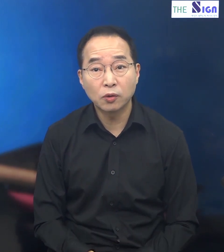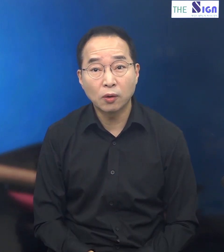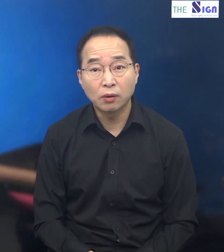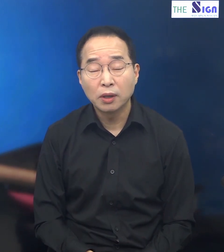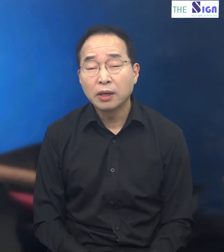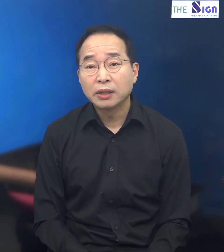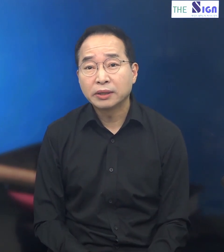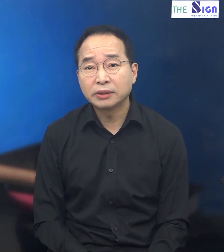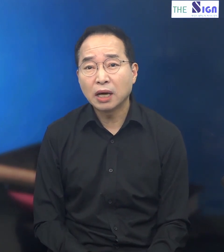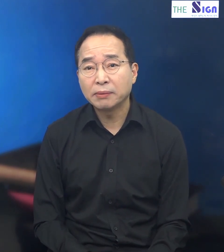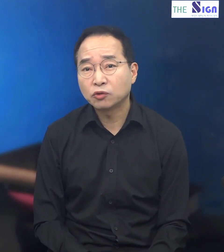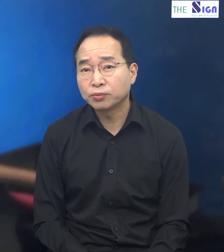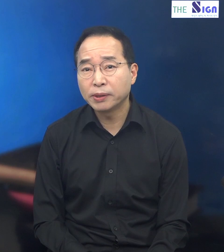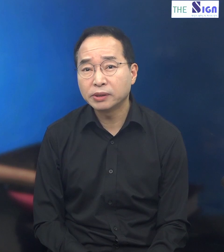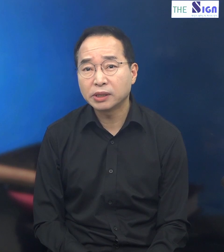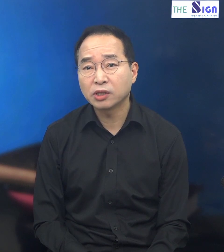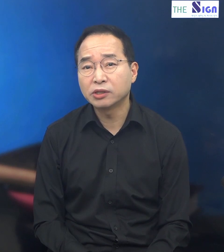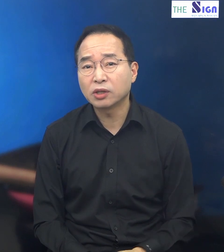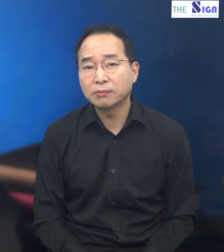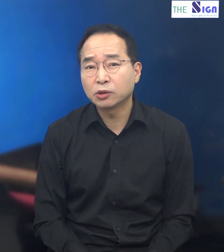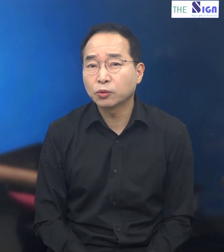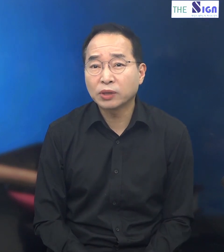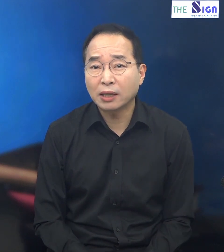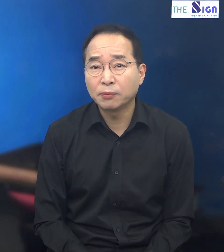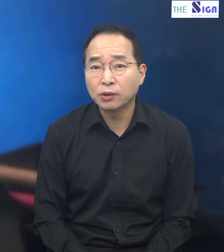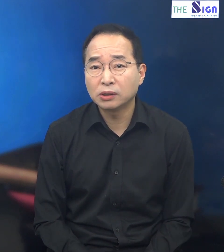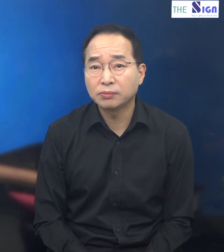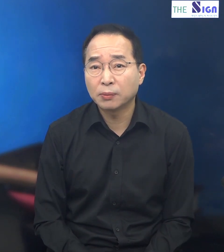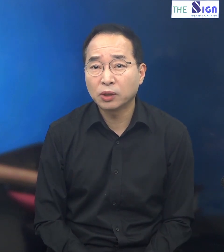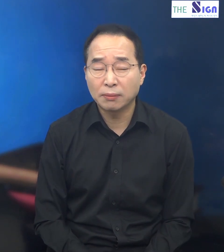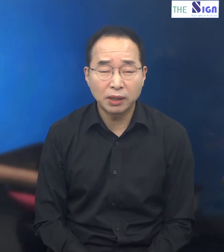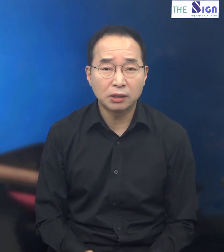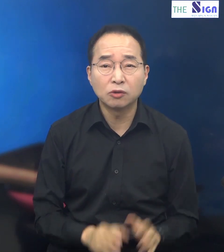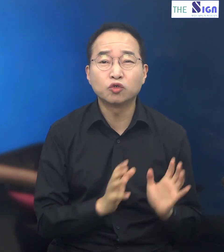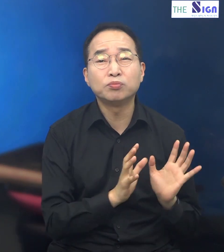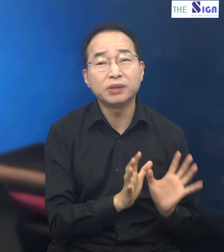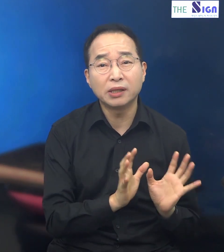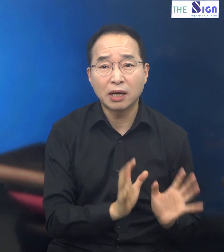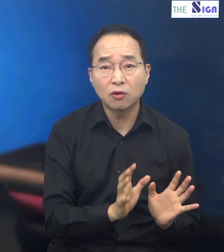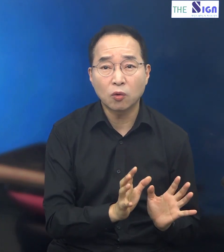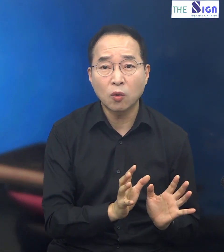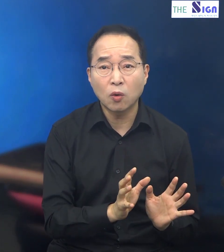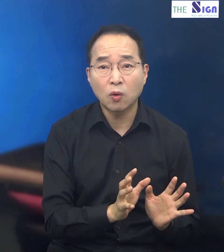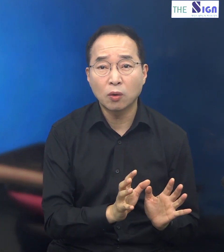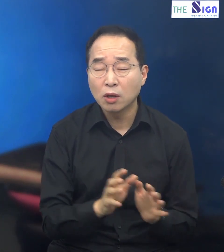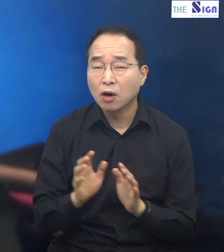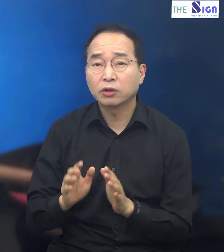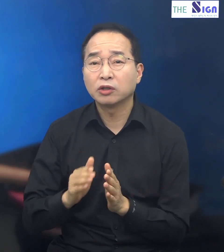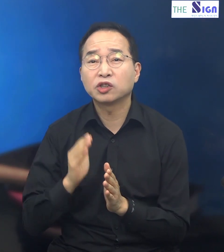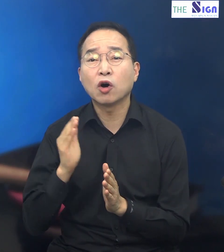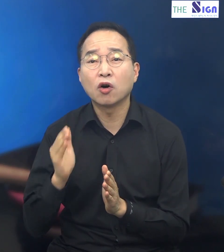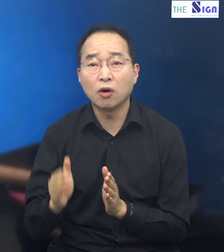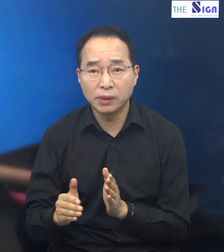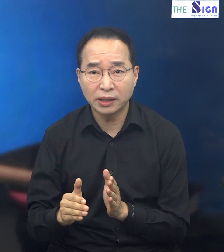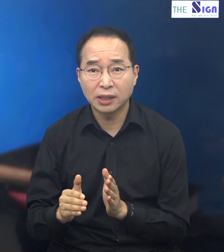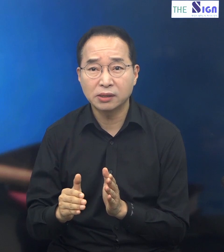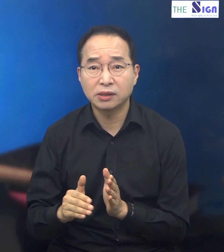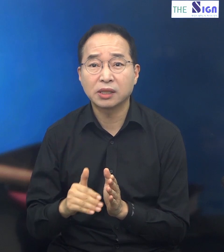쓰고, 그 다음에 두 번째 철저하면서 또 다른 표현이 있습니다. 뭐냐면 이건 준비에 대한 거고 어떤 점검을 한다든지